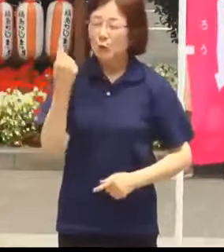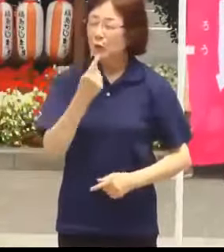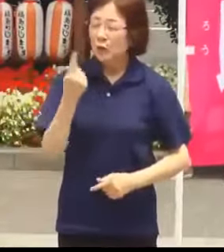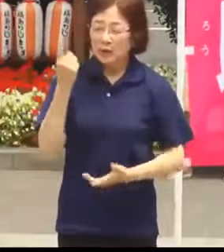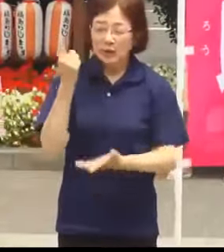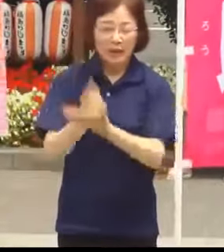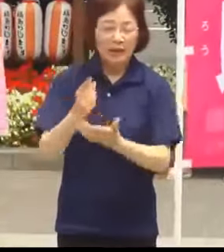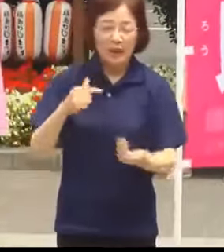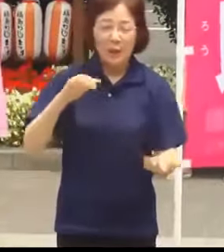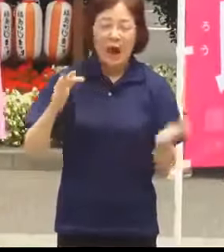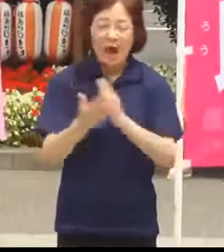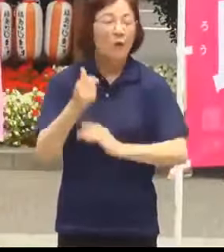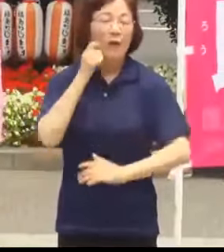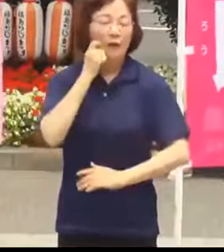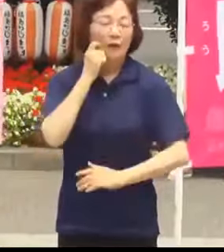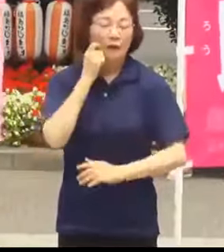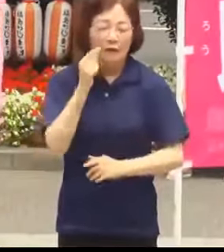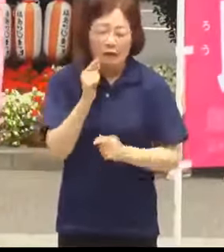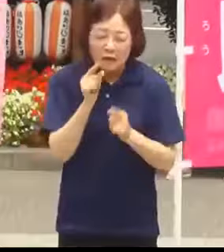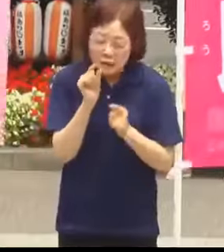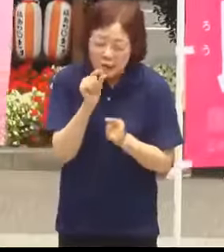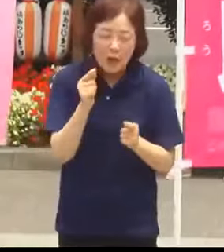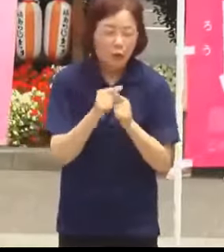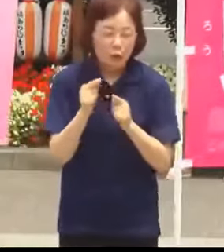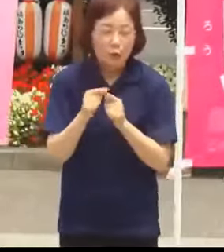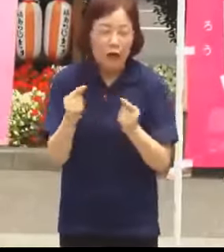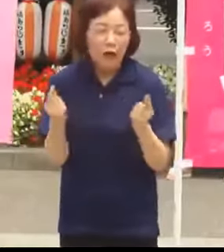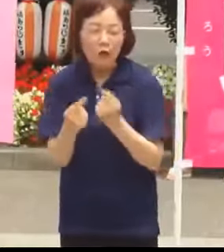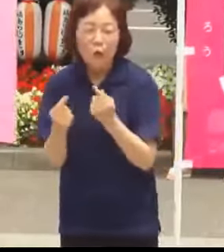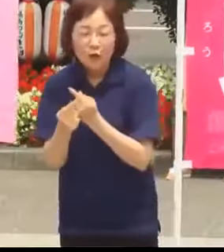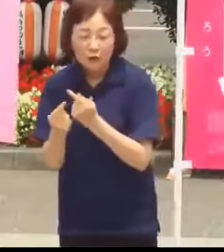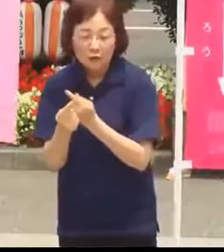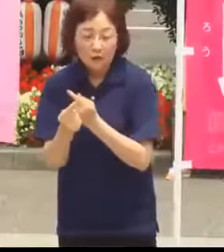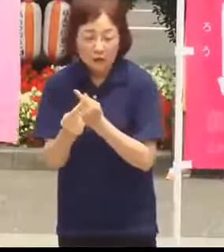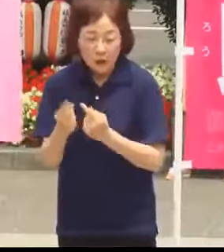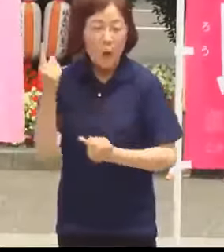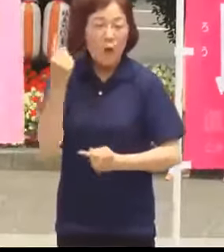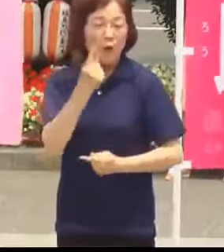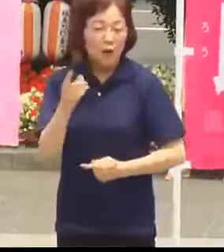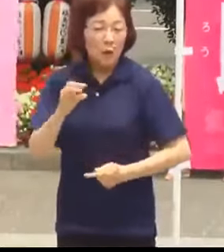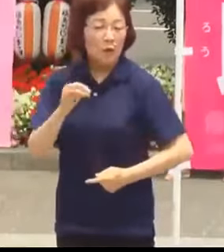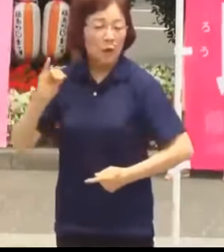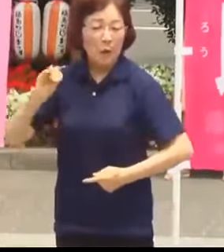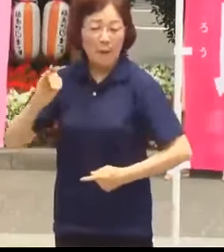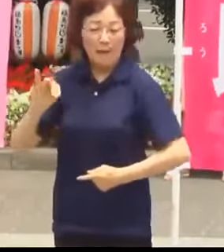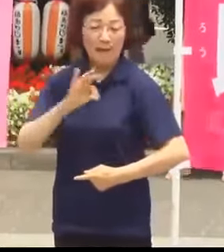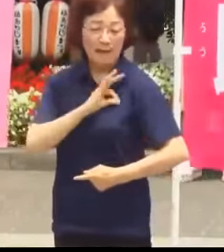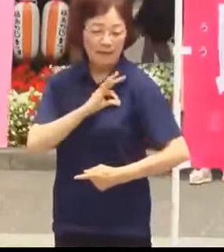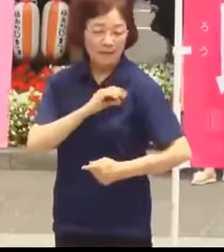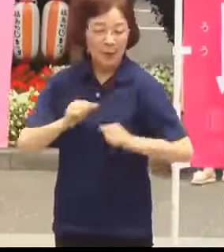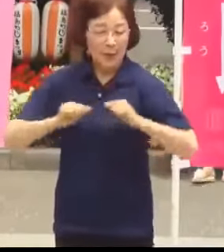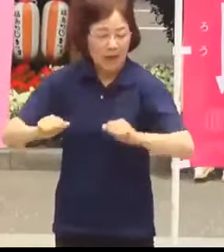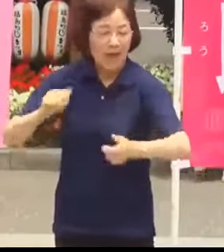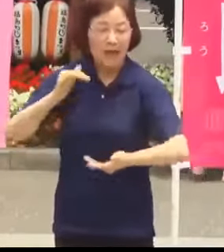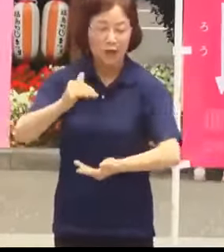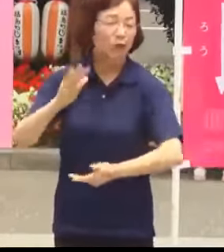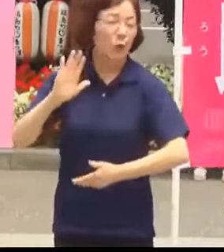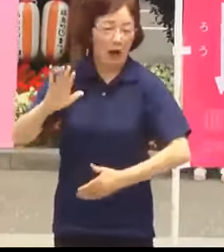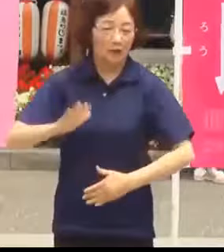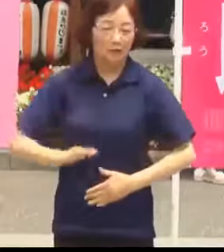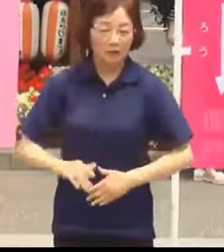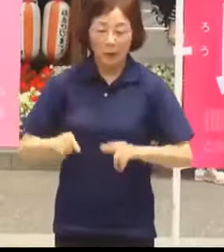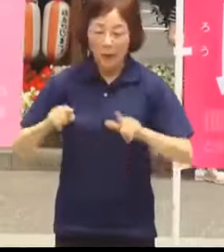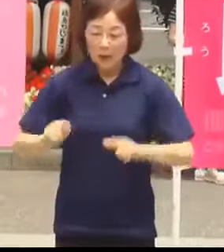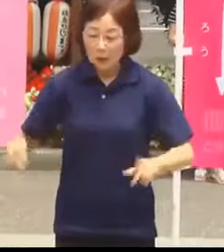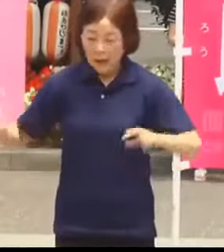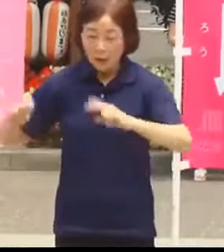ない小さなことしか動かせないでも一人の議員でもやれることはあるんですよでも今のままの